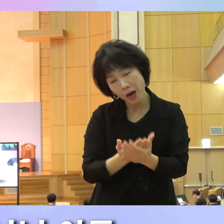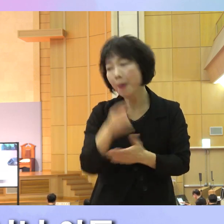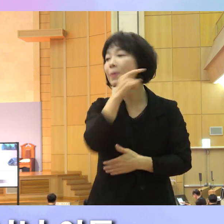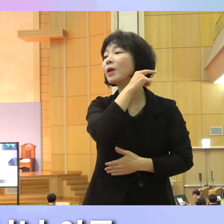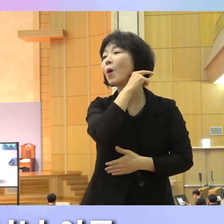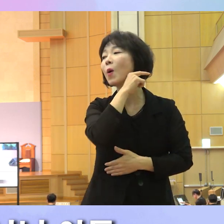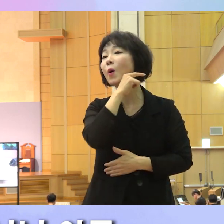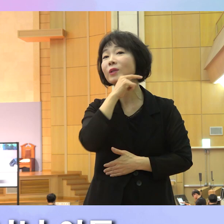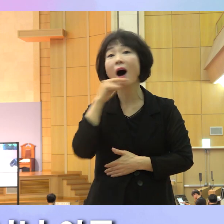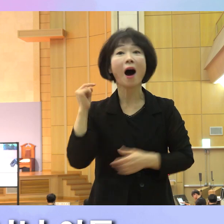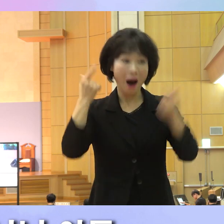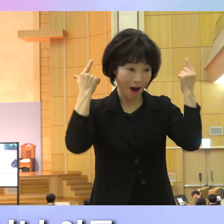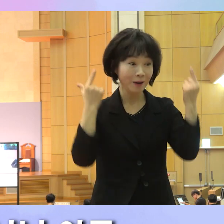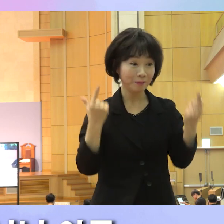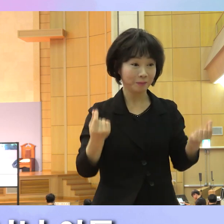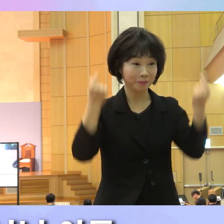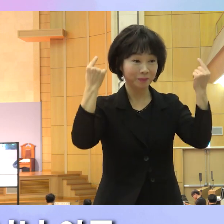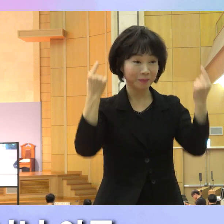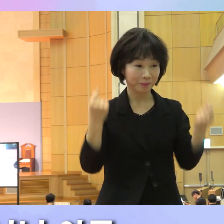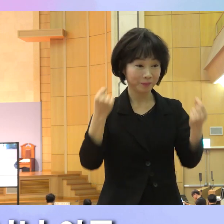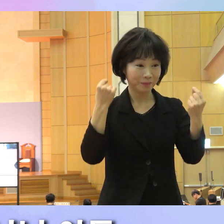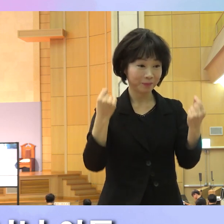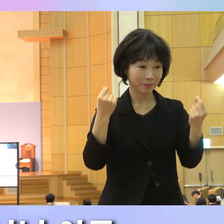찬양하시겠습니다. 구주의 복음은